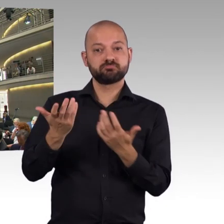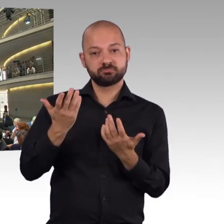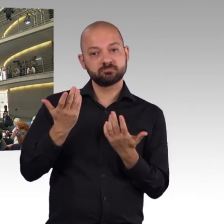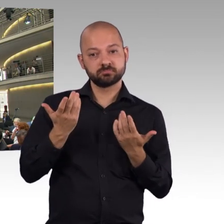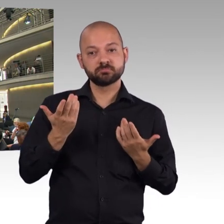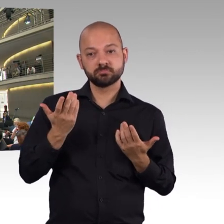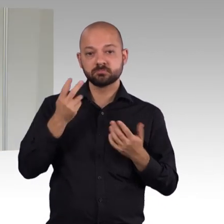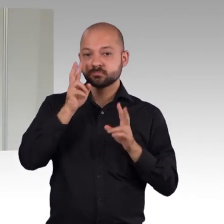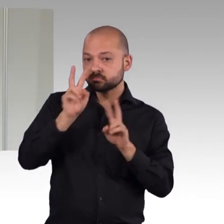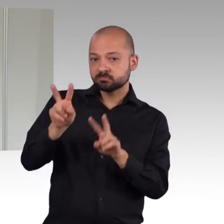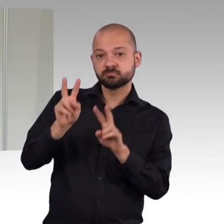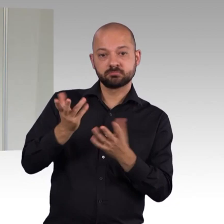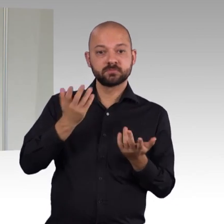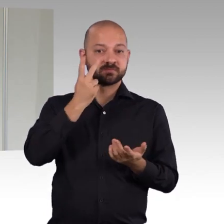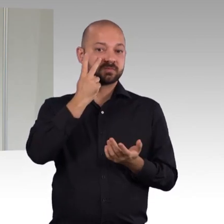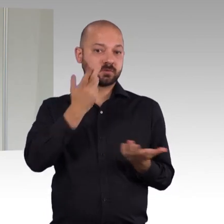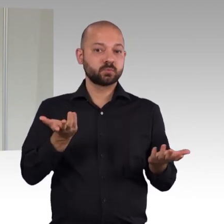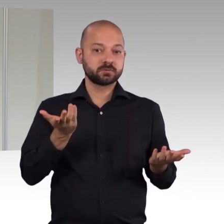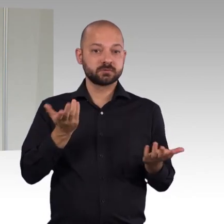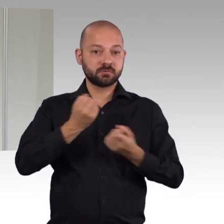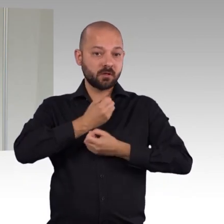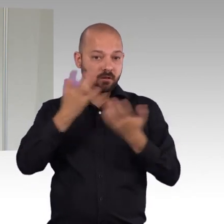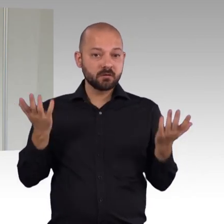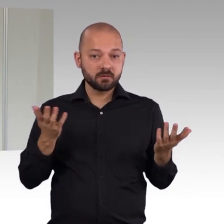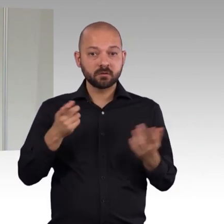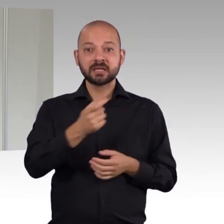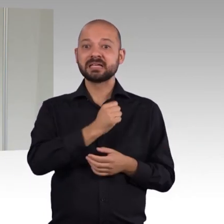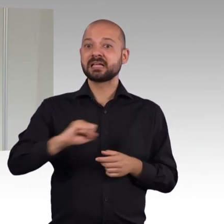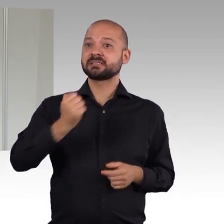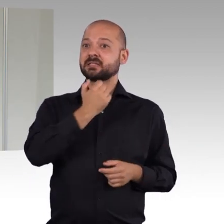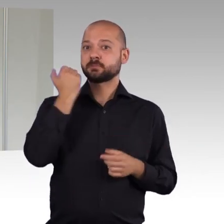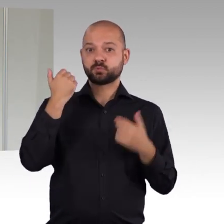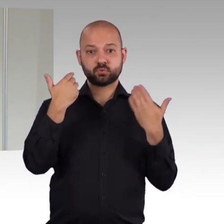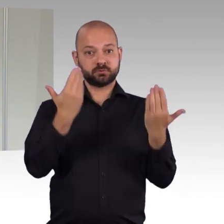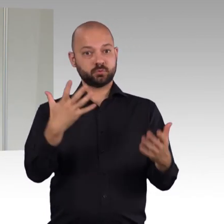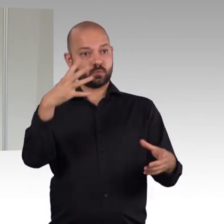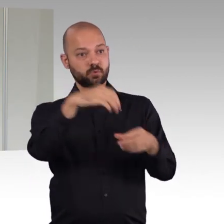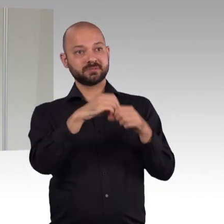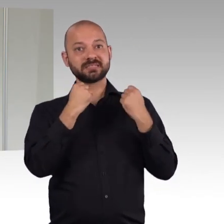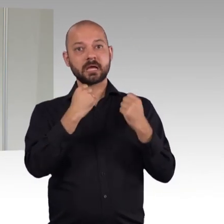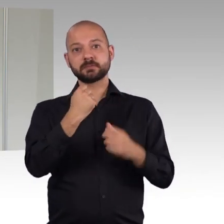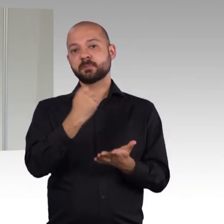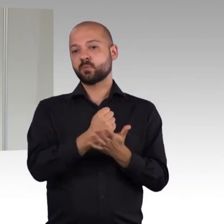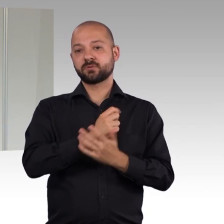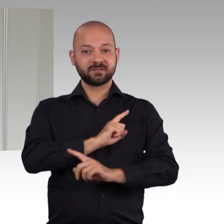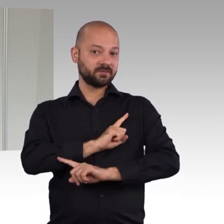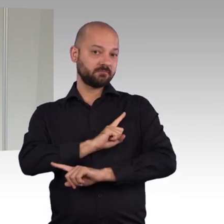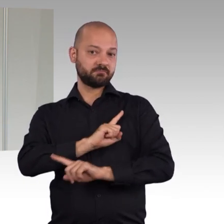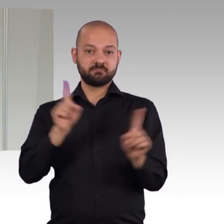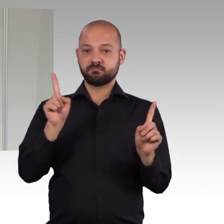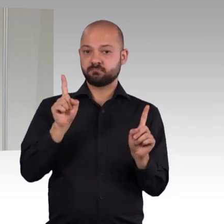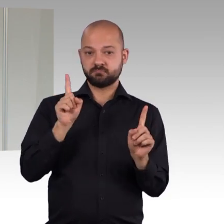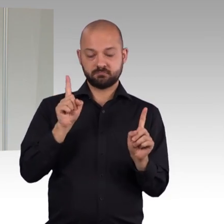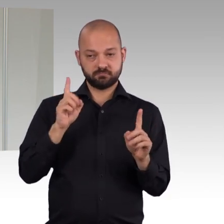Meine Damen und Herren, in einer Welt, die rauer geworden ist und in der einige unsere Friedensordnung unter Beschuss nehmen, da liegt